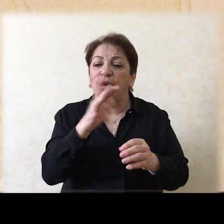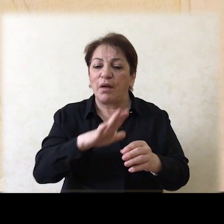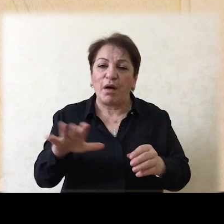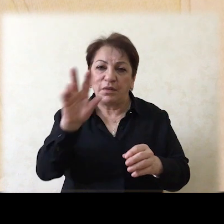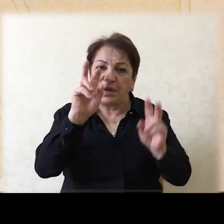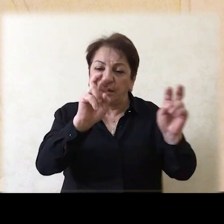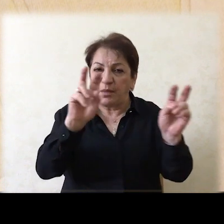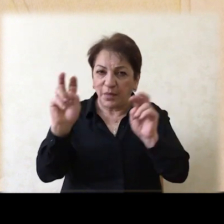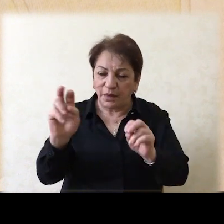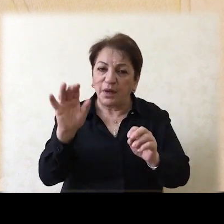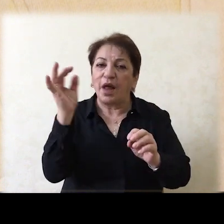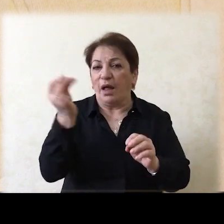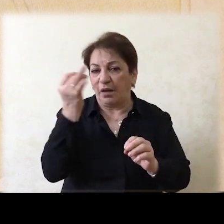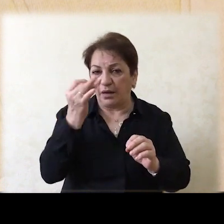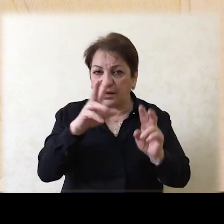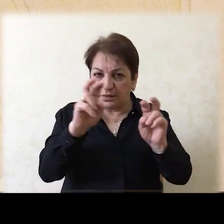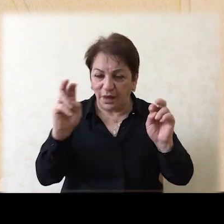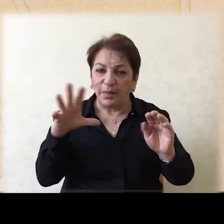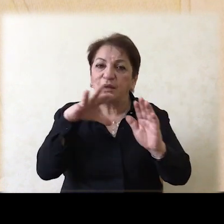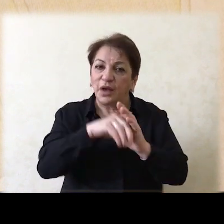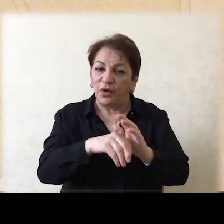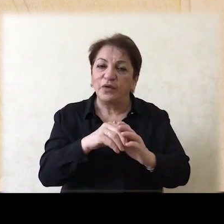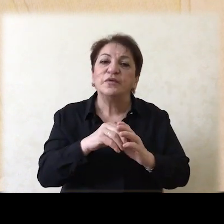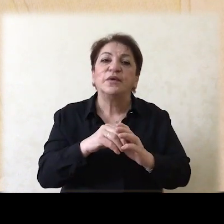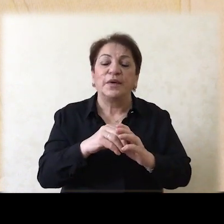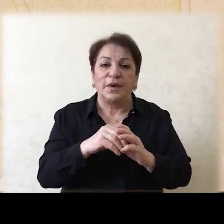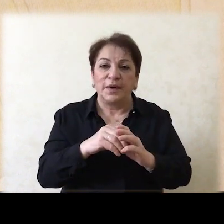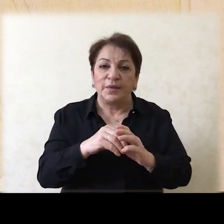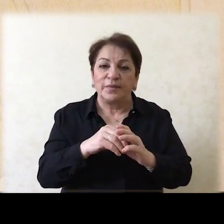երեխաներին հետաքրքրող թեմաներով, և